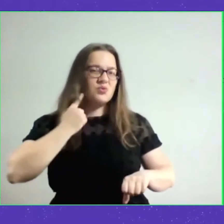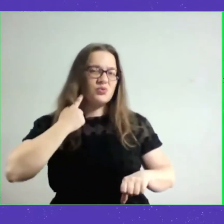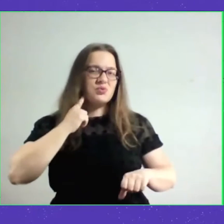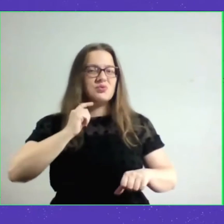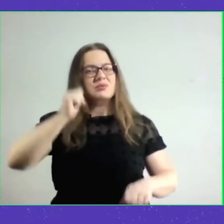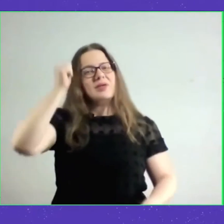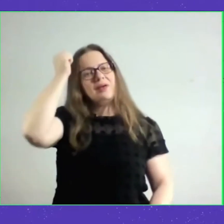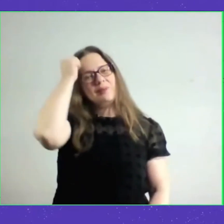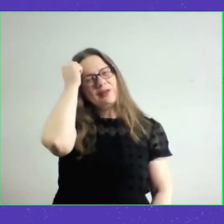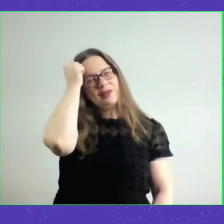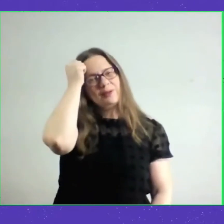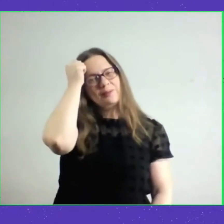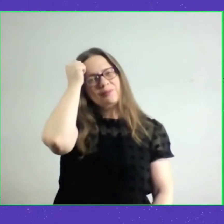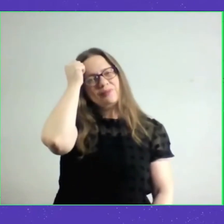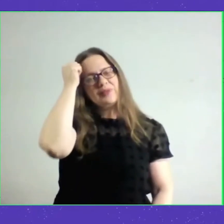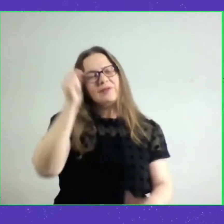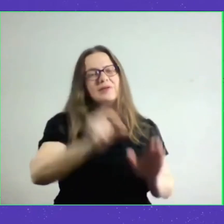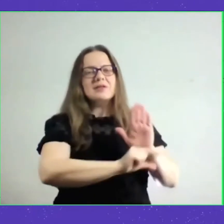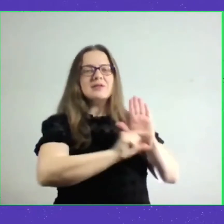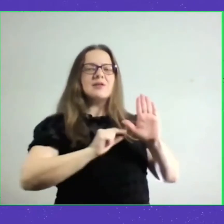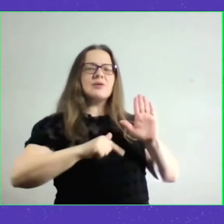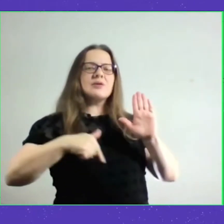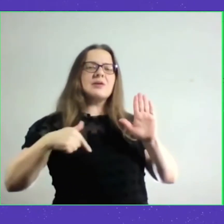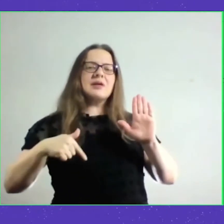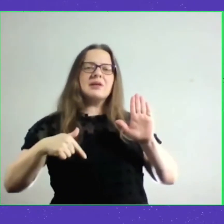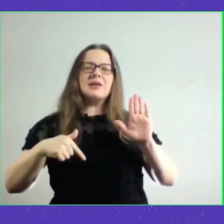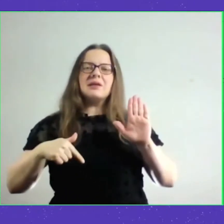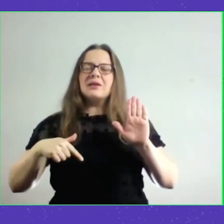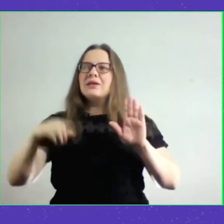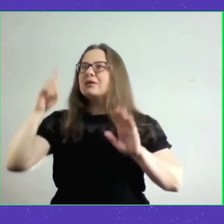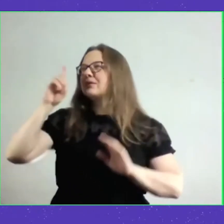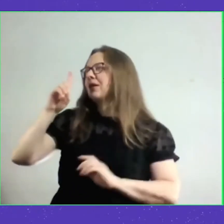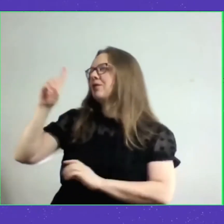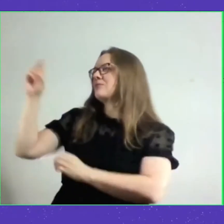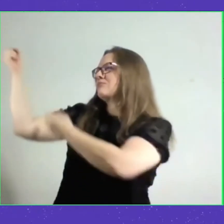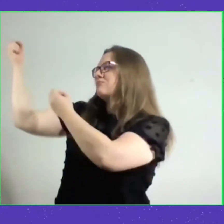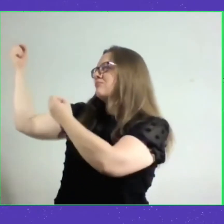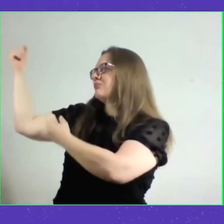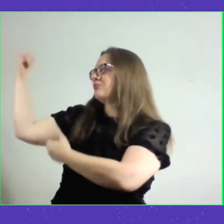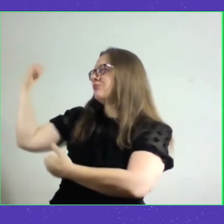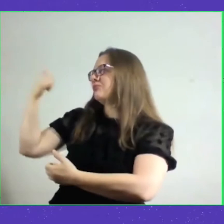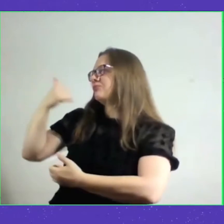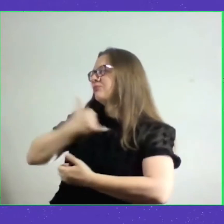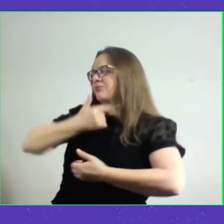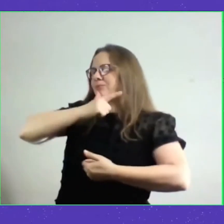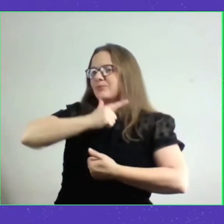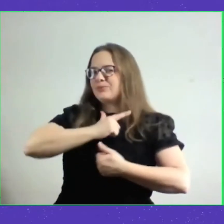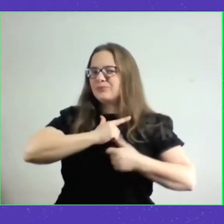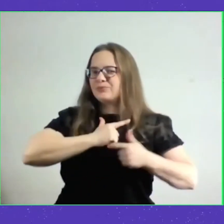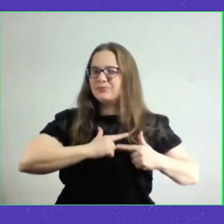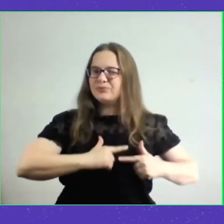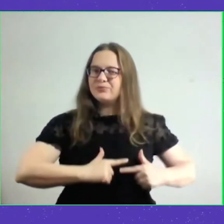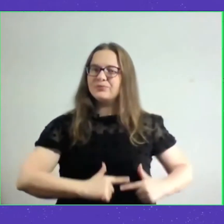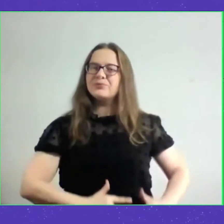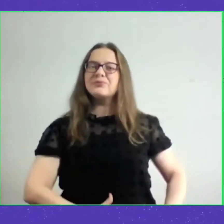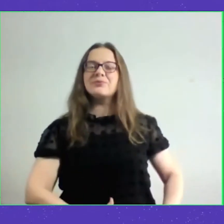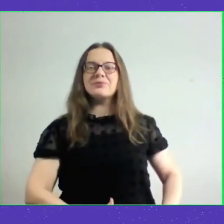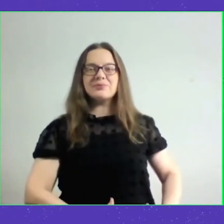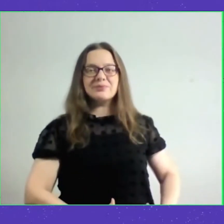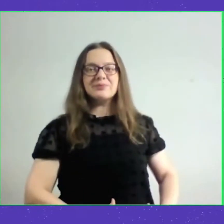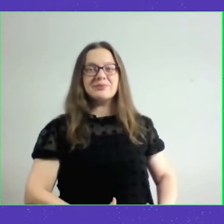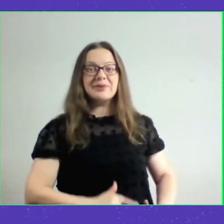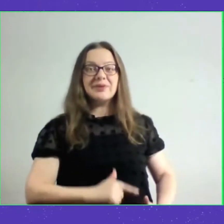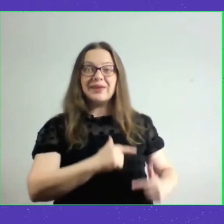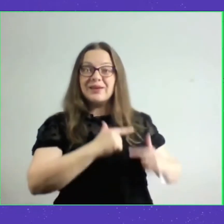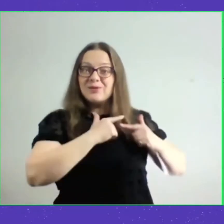Purifica-me com esopo e ficarei limpo. Lava-me e ficarei mais alvo que a neve. Você crê nisso? Que